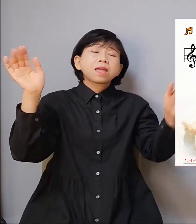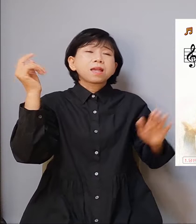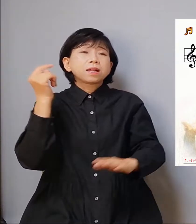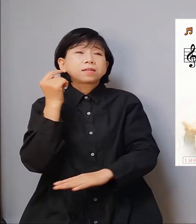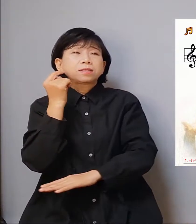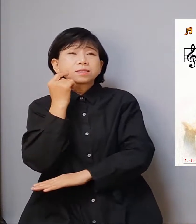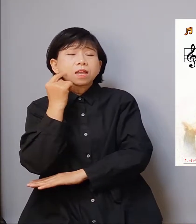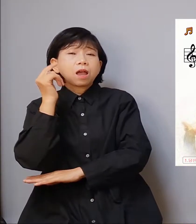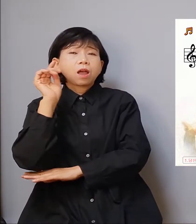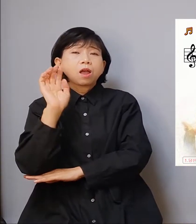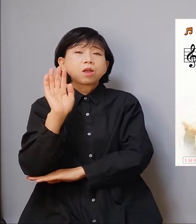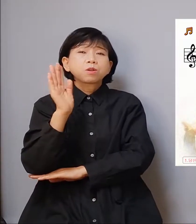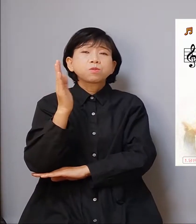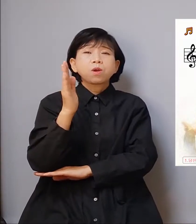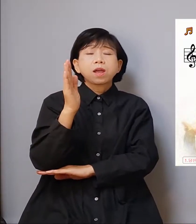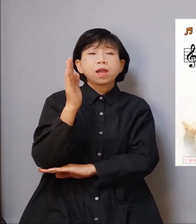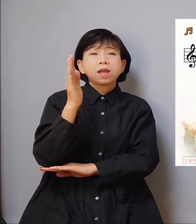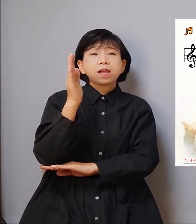하늘에